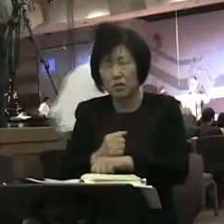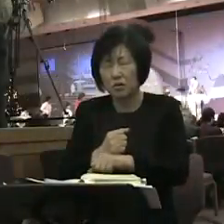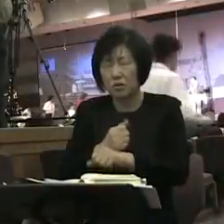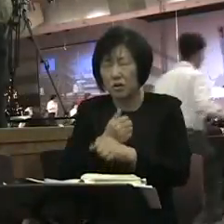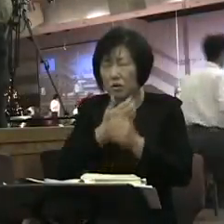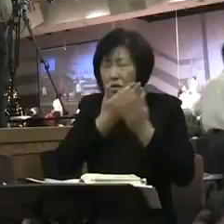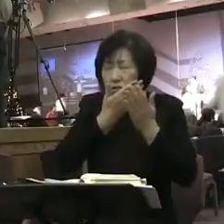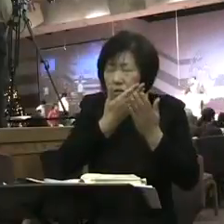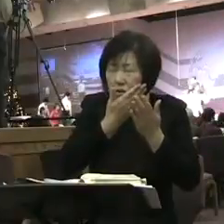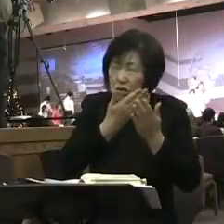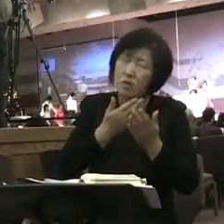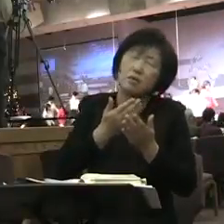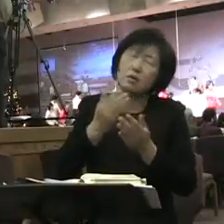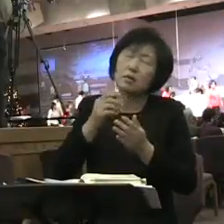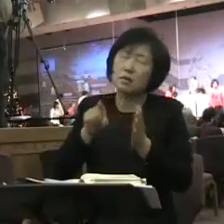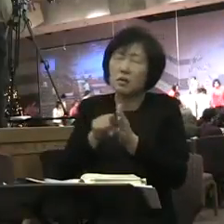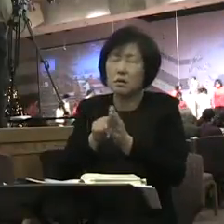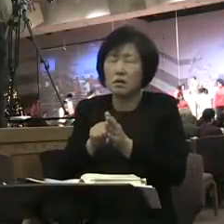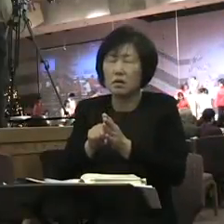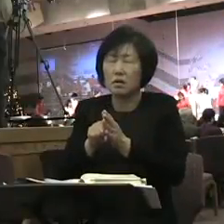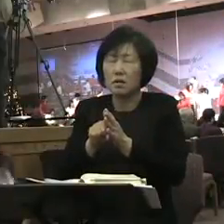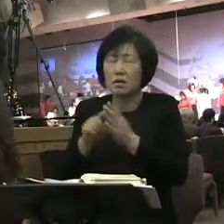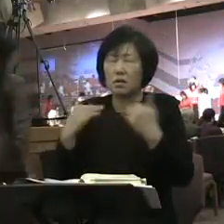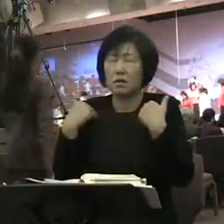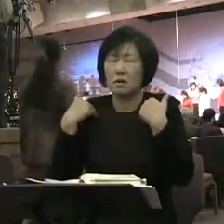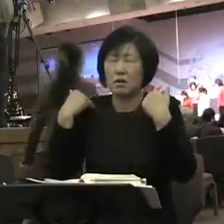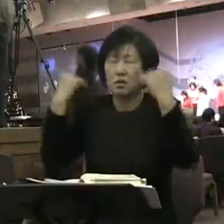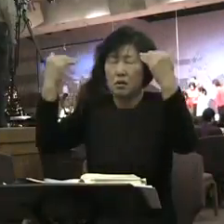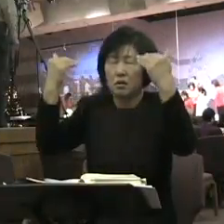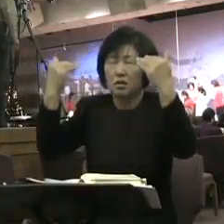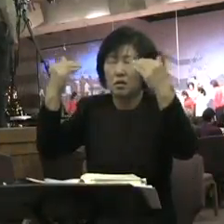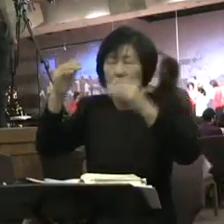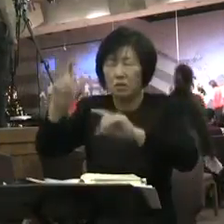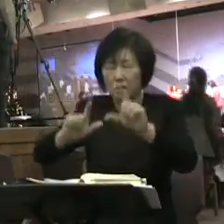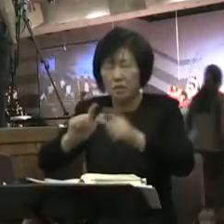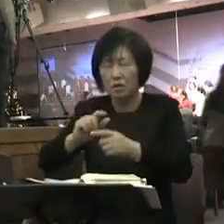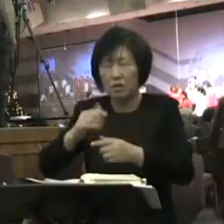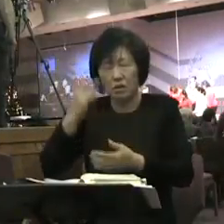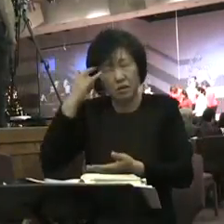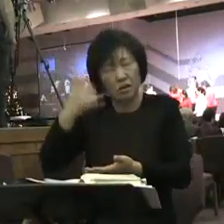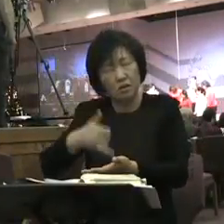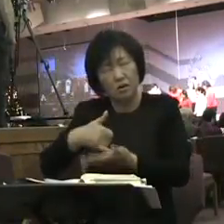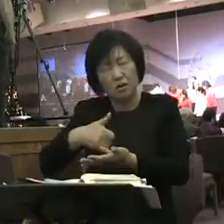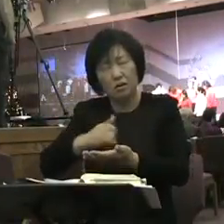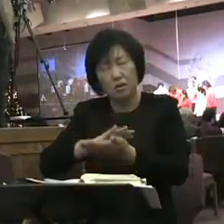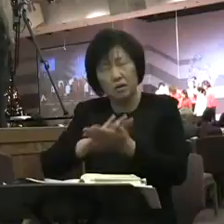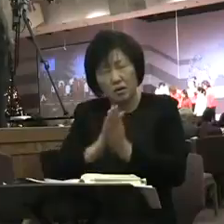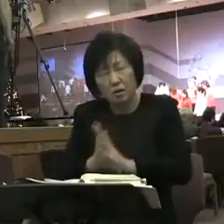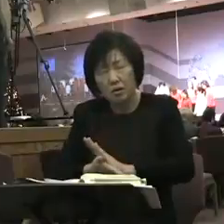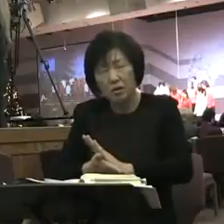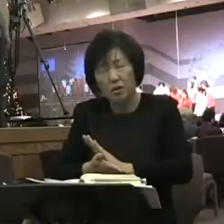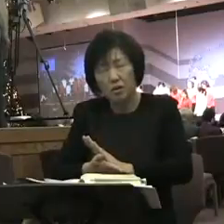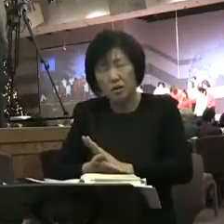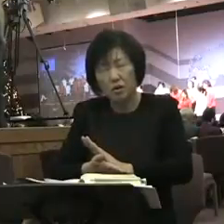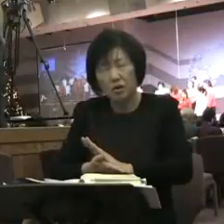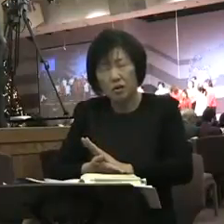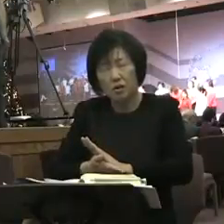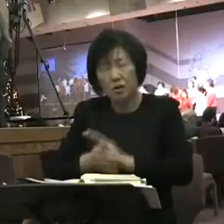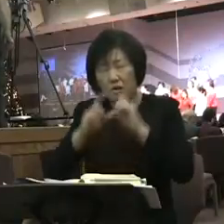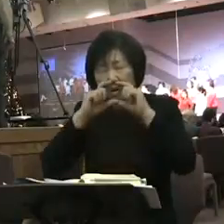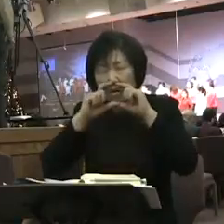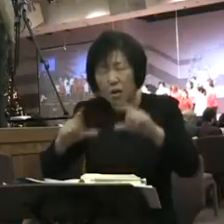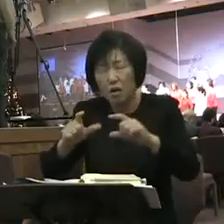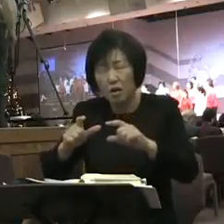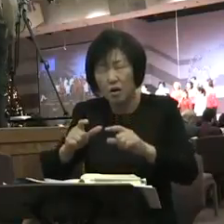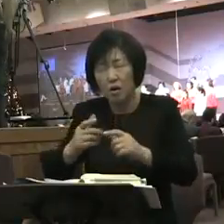신앙의 성숙의 모습을 갖춘 사람으로 신앙 인격의 변화를 가져올 수 있도록 우리에게 명령하시고 그것을